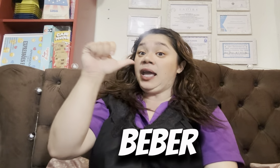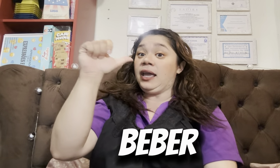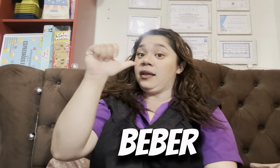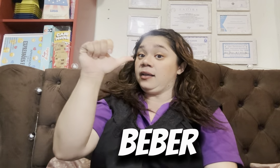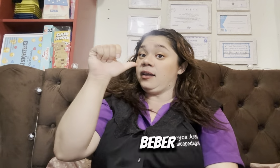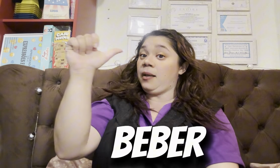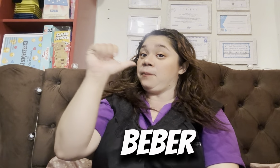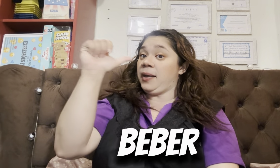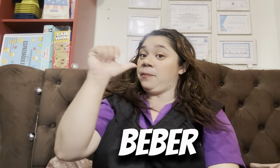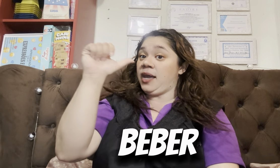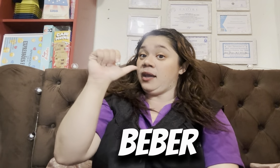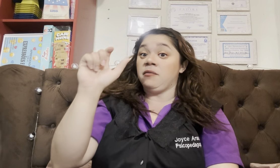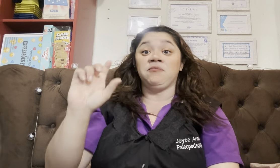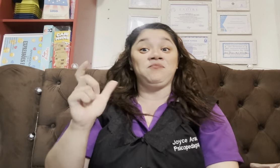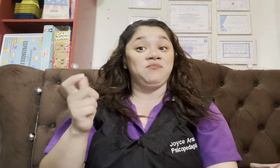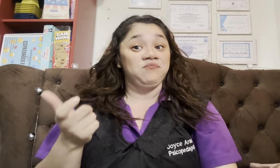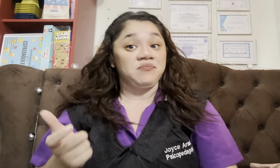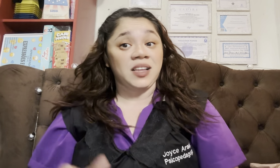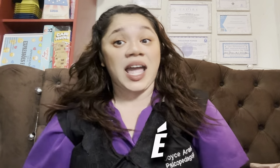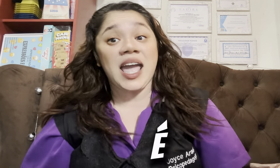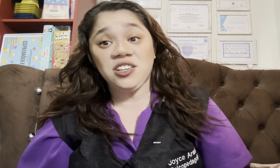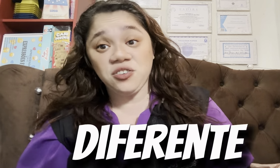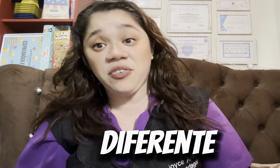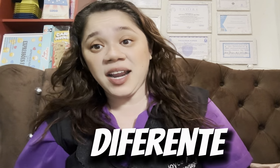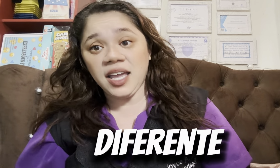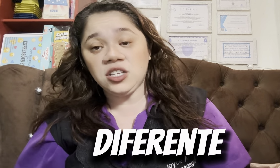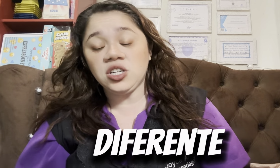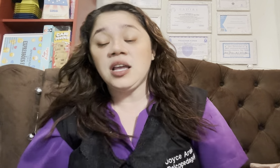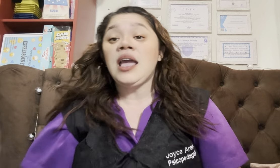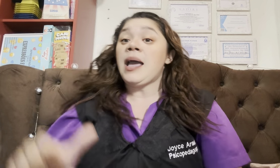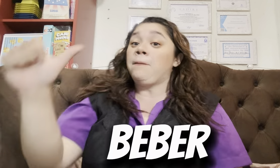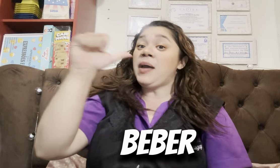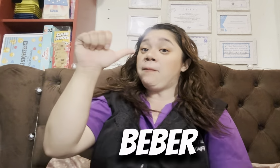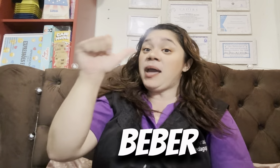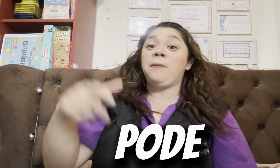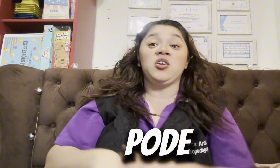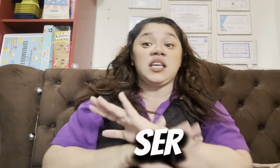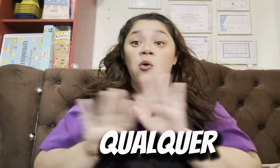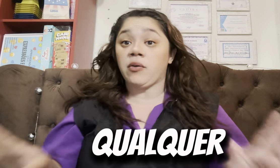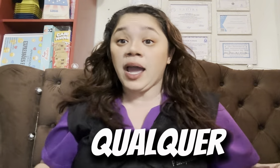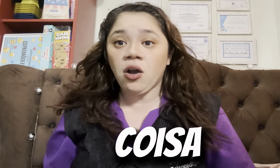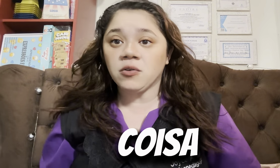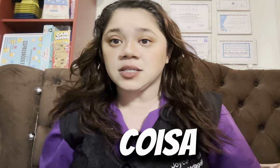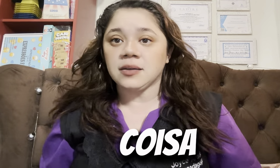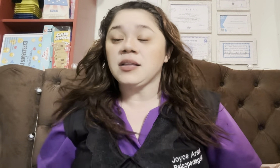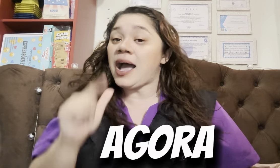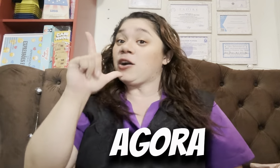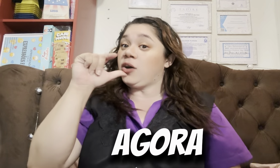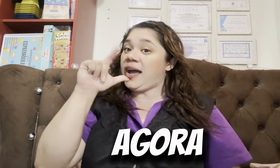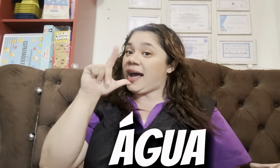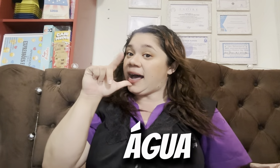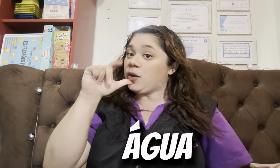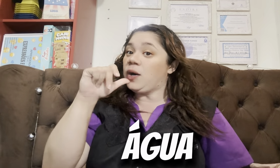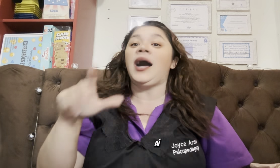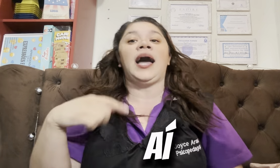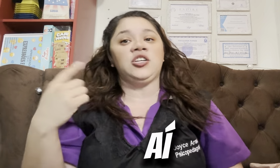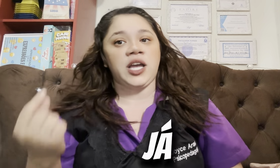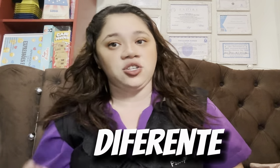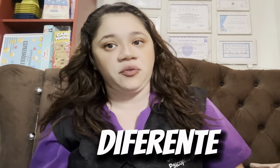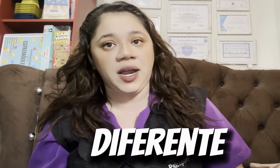Bebê. Bebê. É diferente. Bebê pode ser qualquer coisa. Agora, a água, aí já é